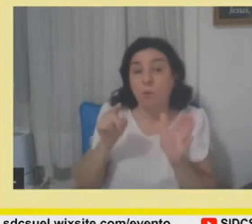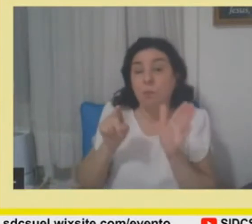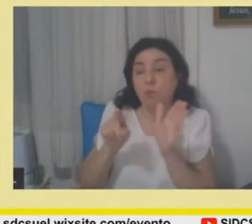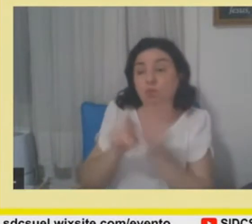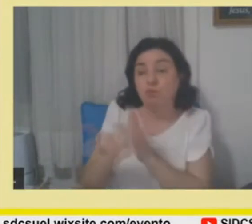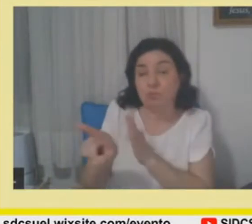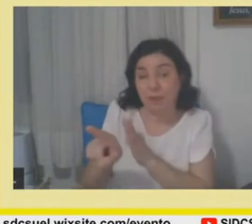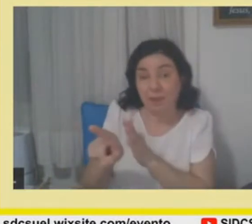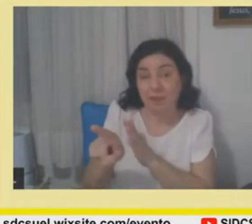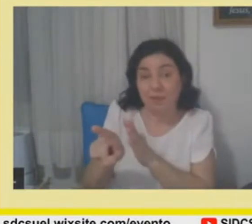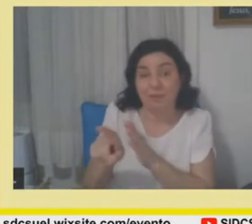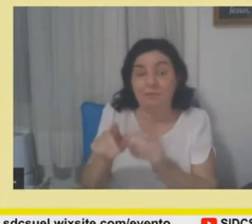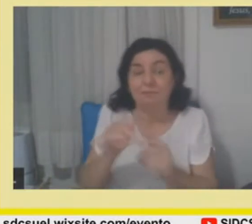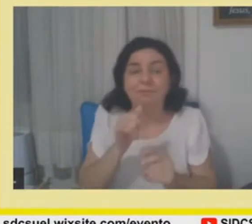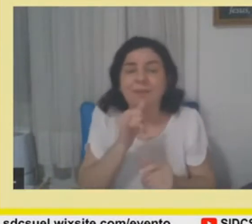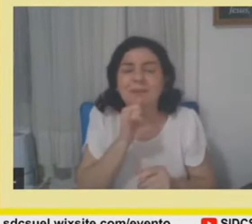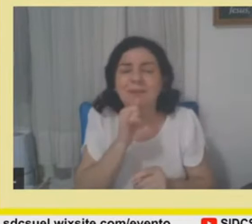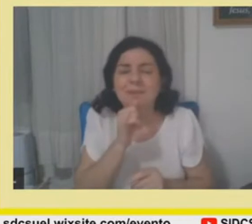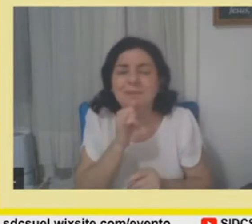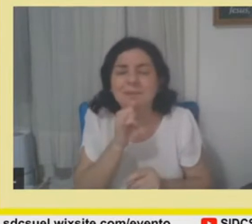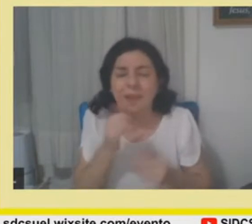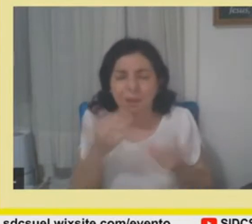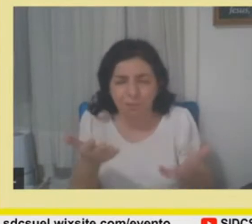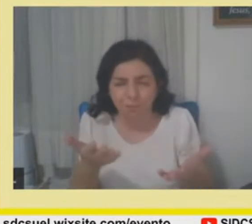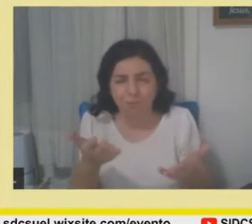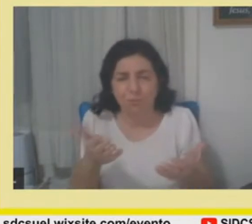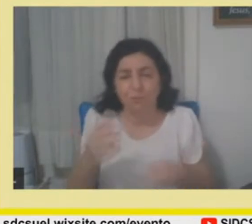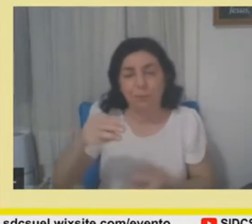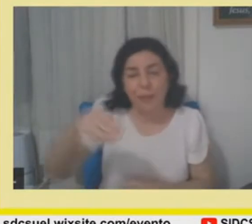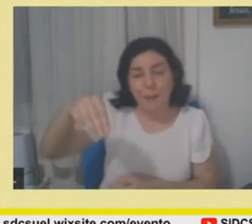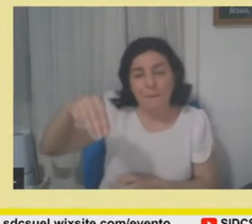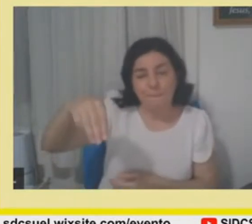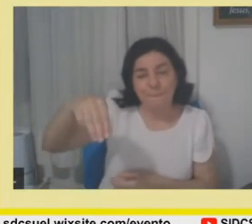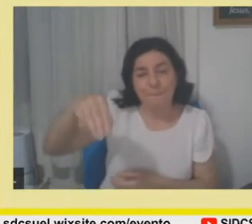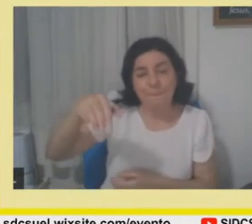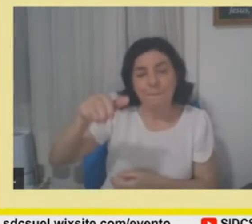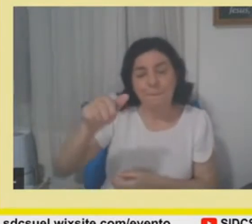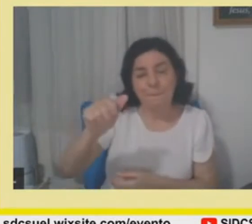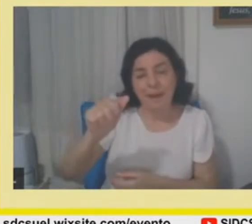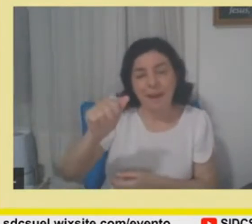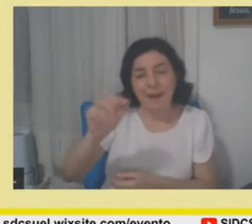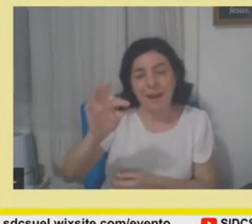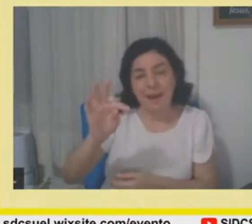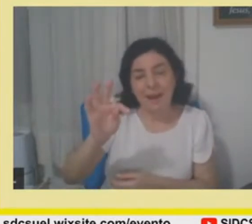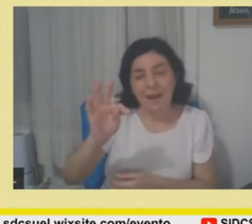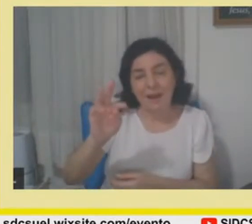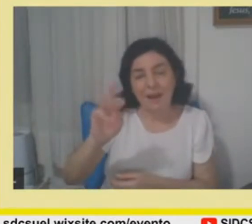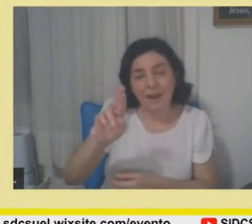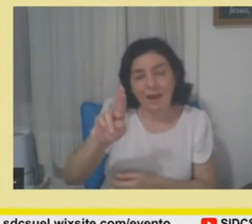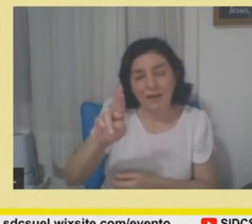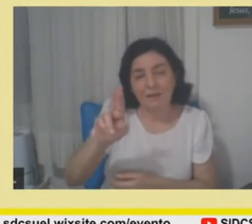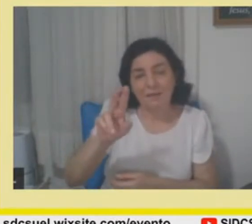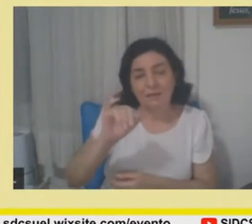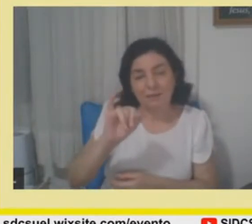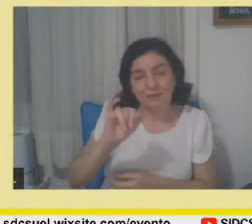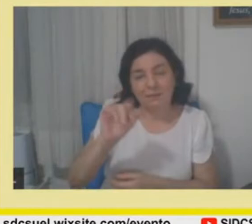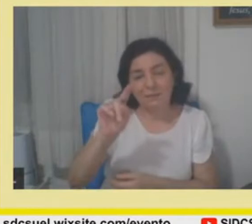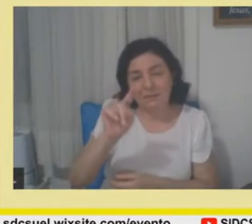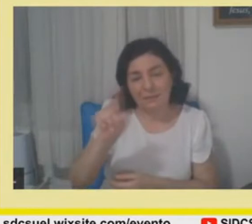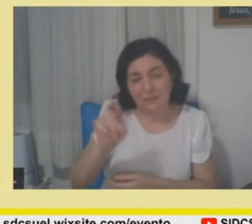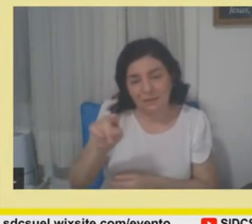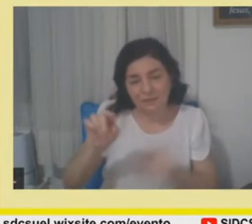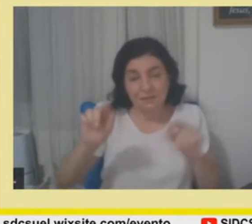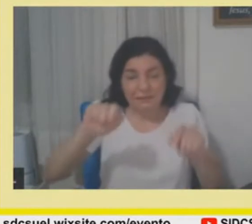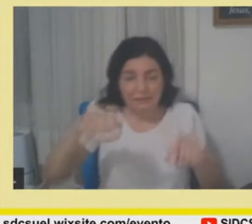trabalhar com aluno, tinham vários temas. Eu perguntei assim para o aluno, um exemplo,